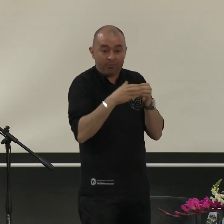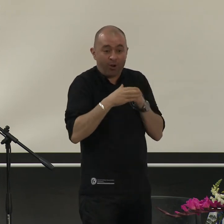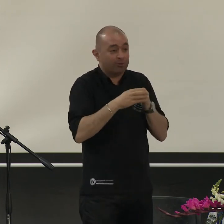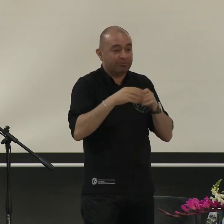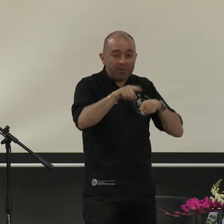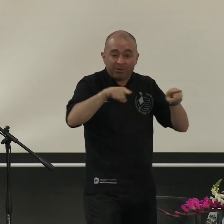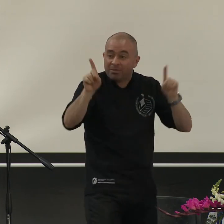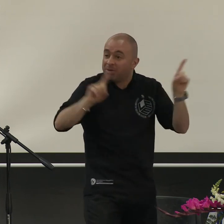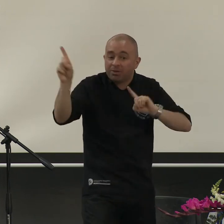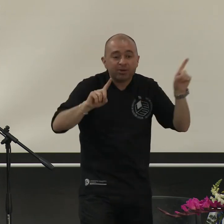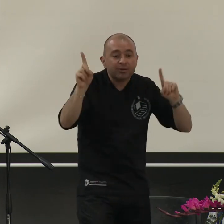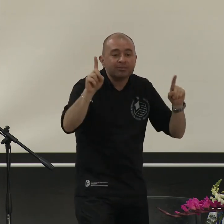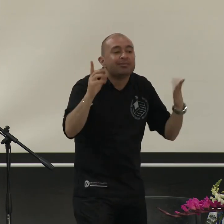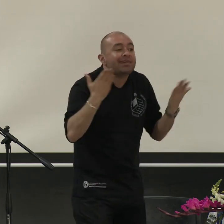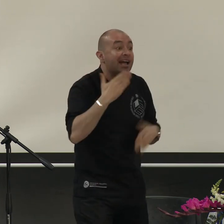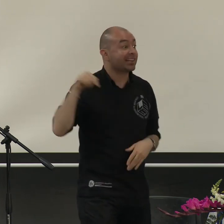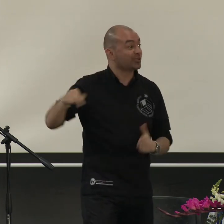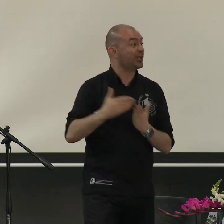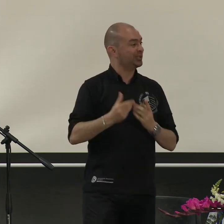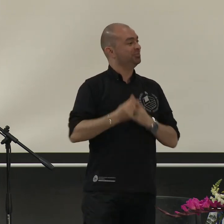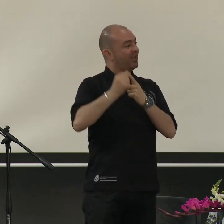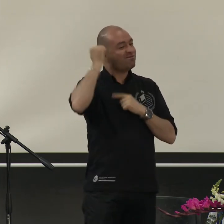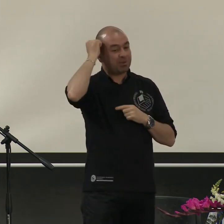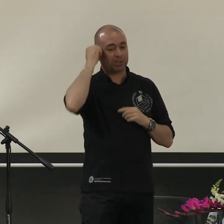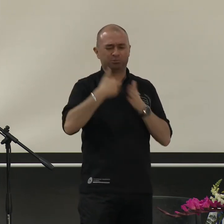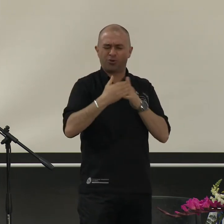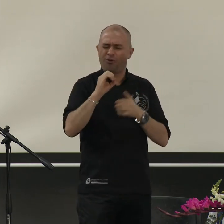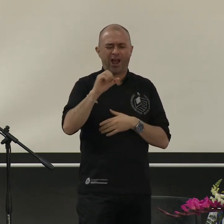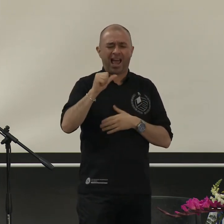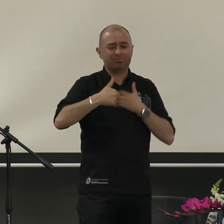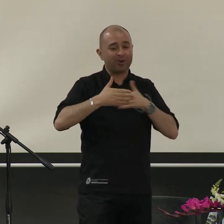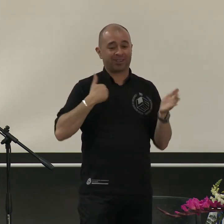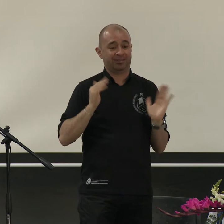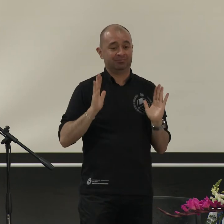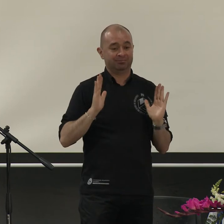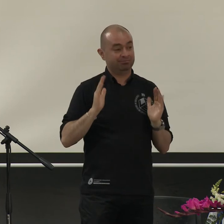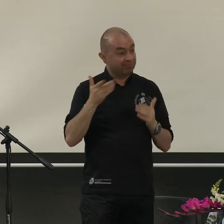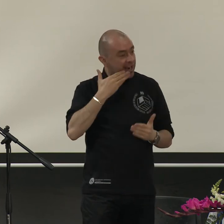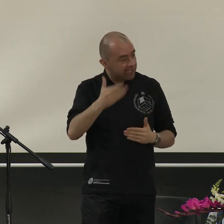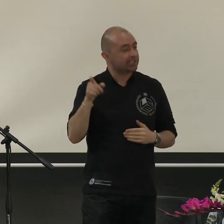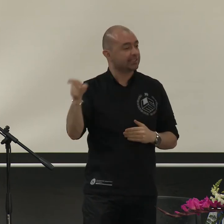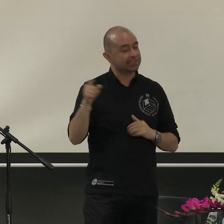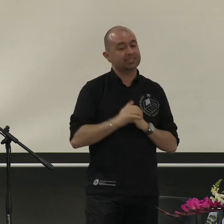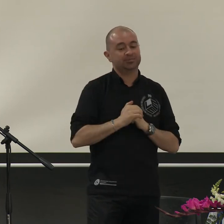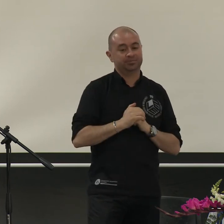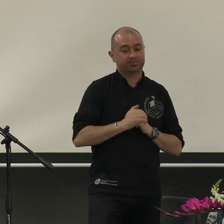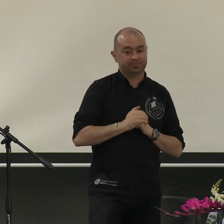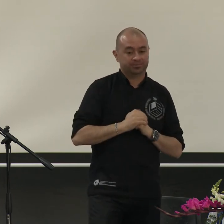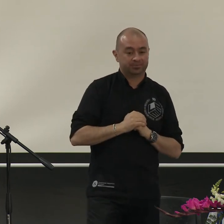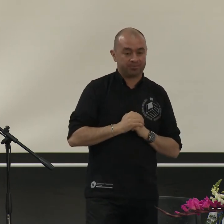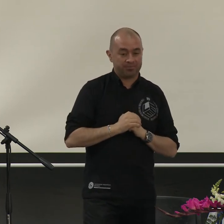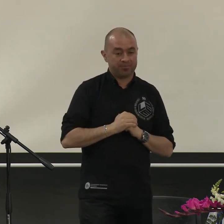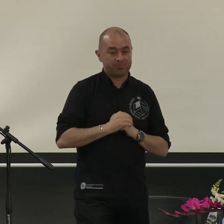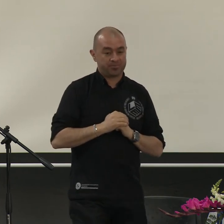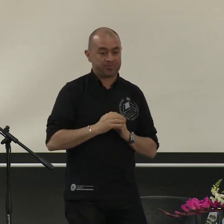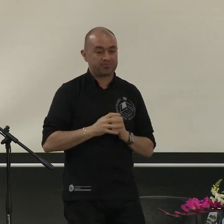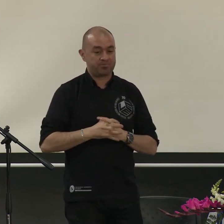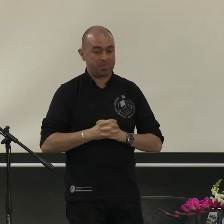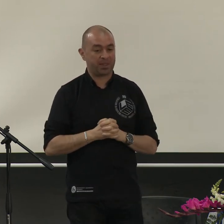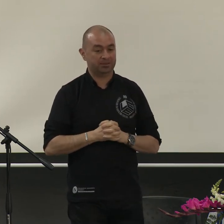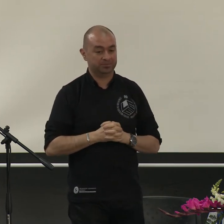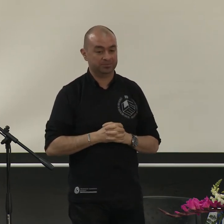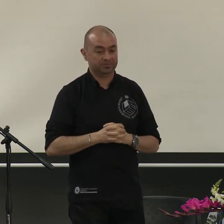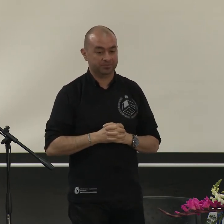este programa de los diferentes grupos no importa si somos hombres y si somos